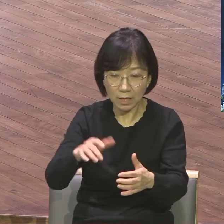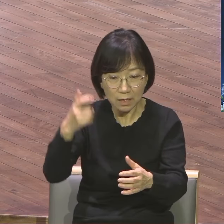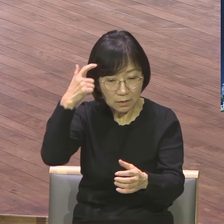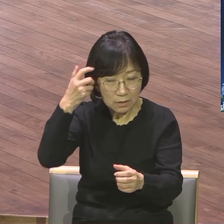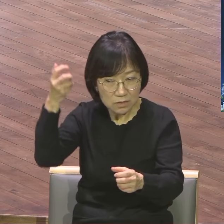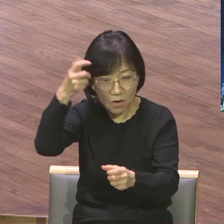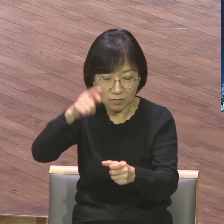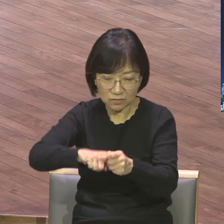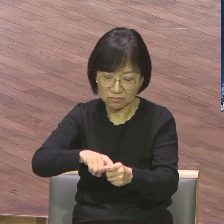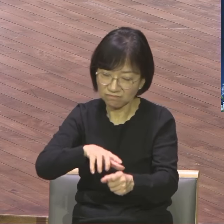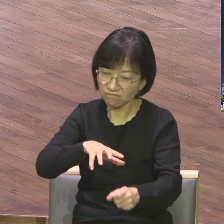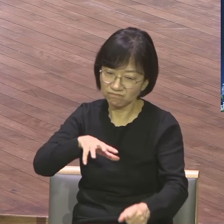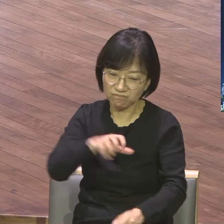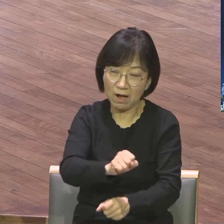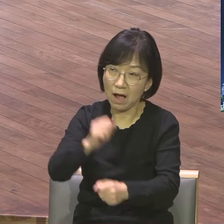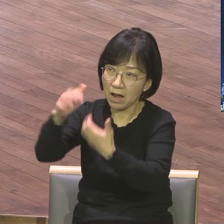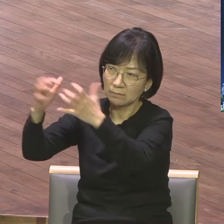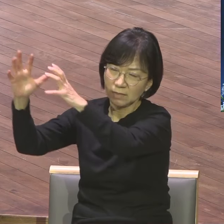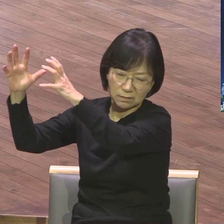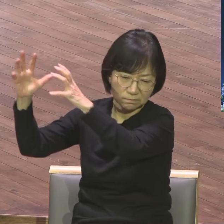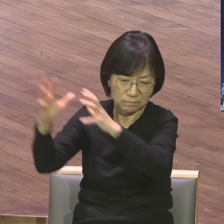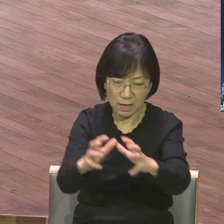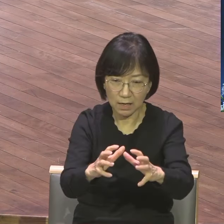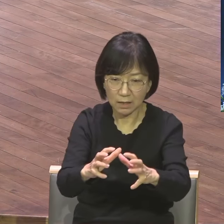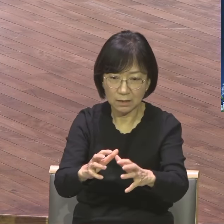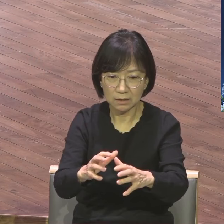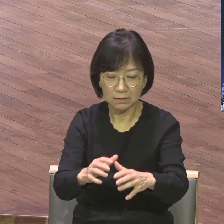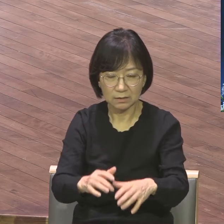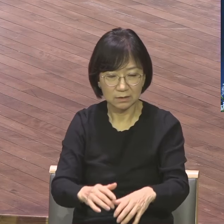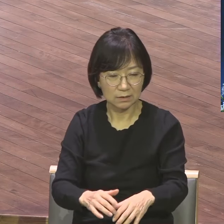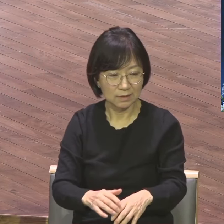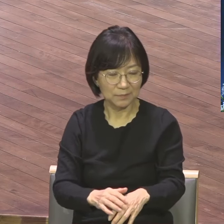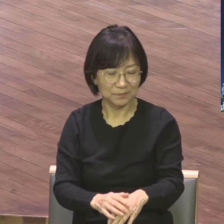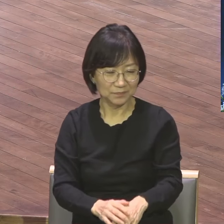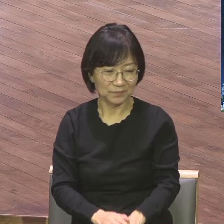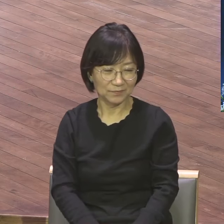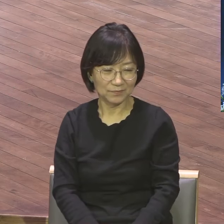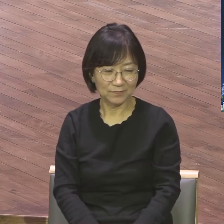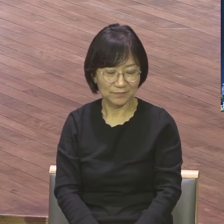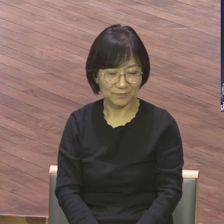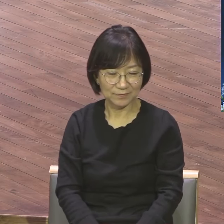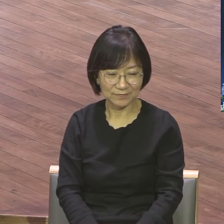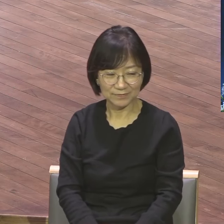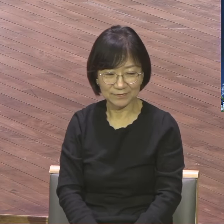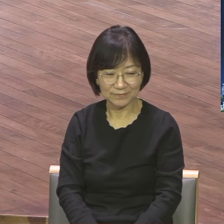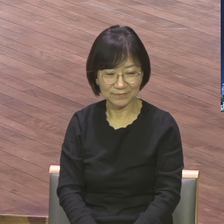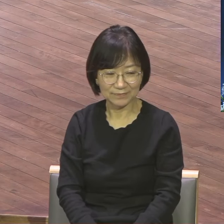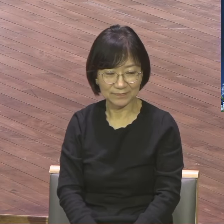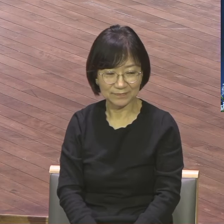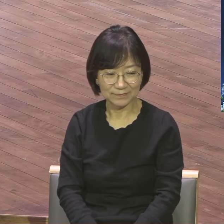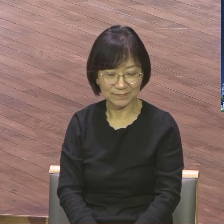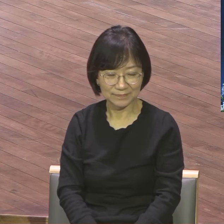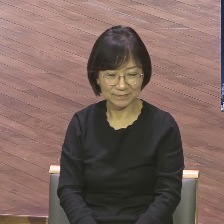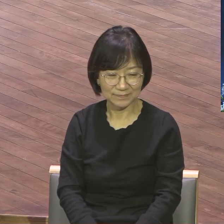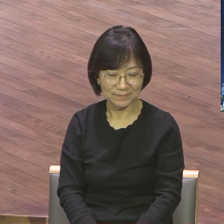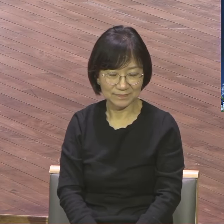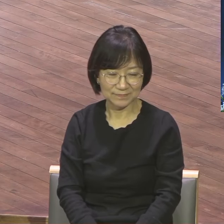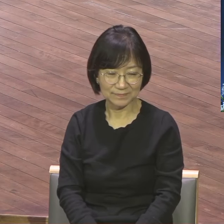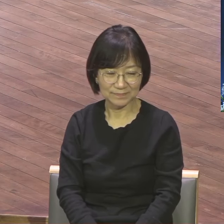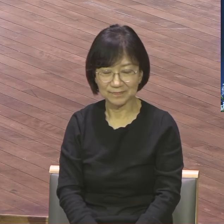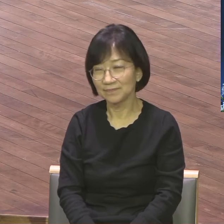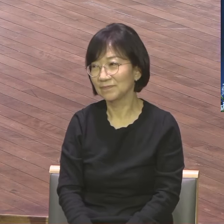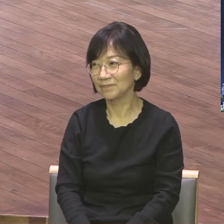현장입니다. 하나님의 나라가 임한 거예요. 사도행 1장에도 뭐라고 나왔습니까? 성령이면 제일 먼저 점령할 도시가